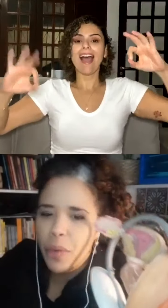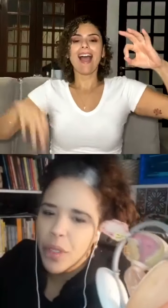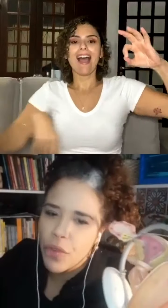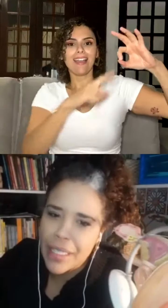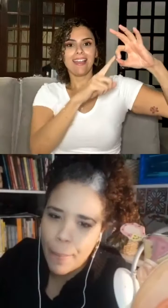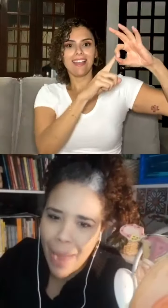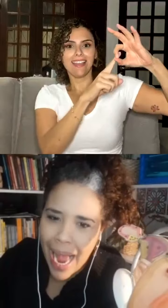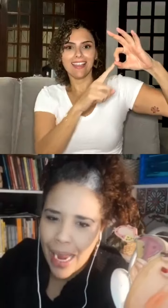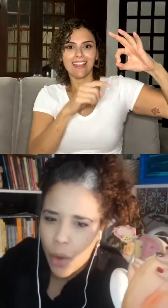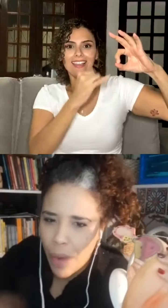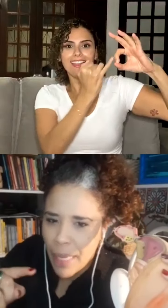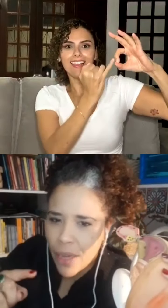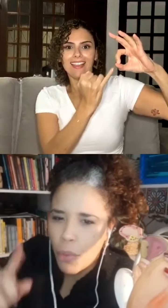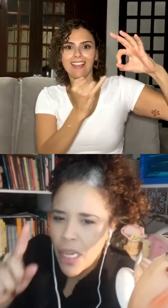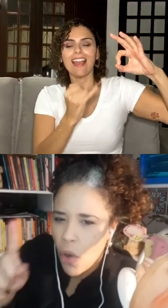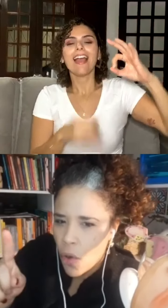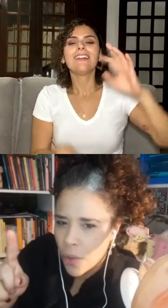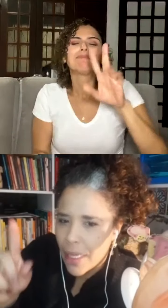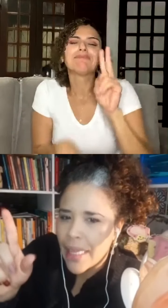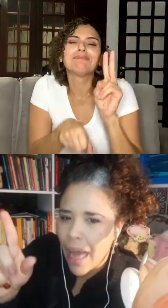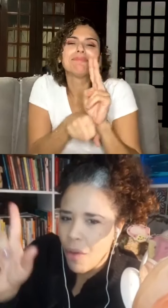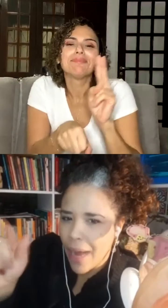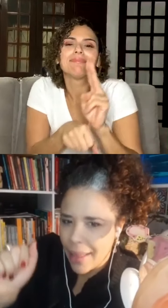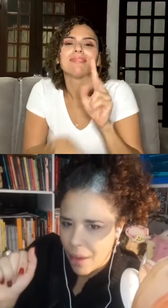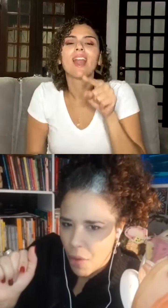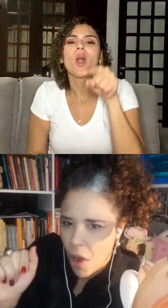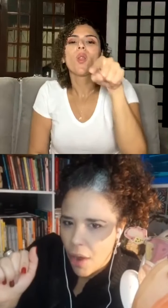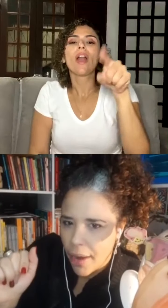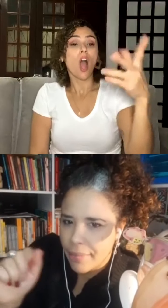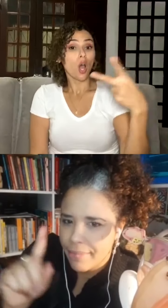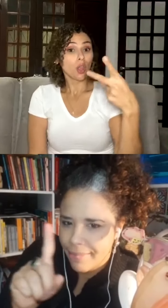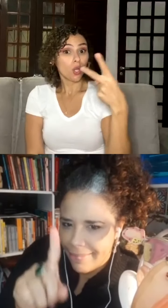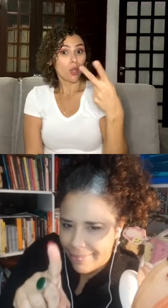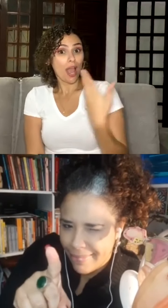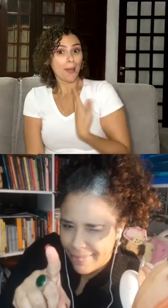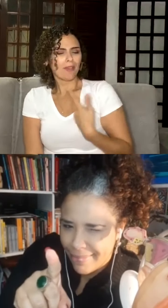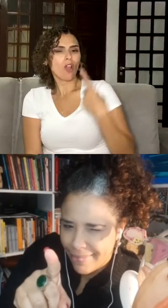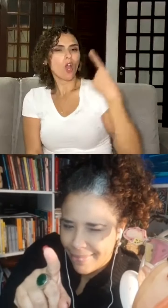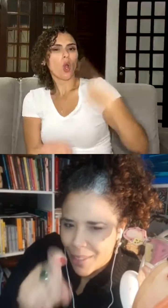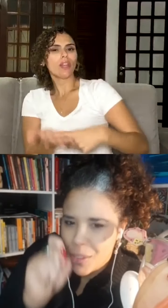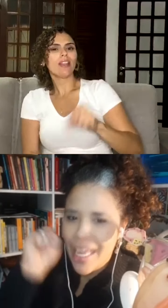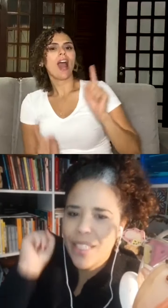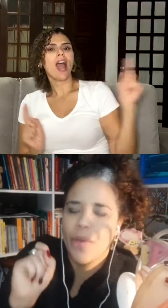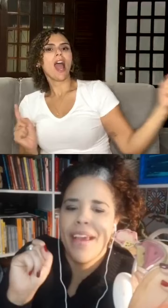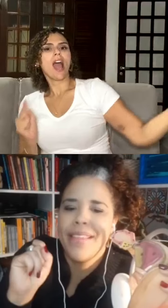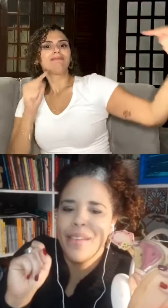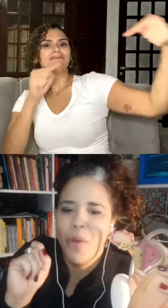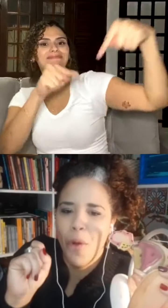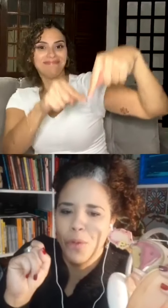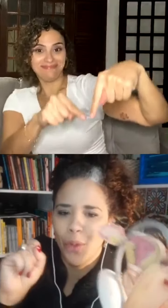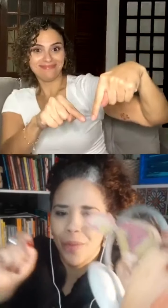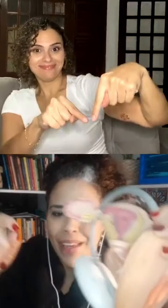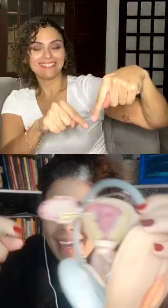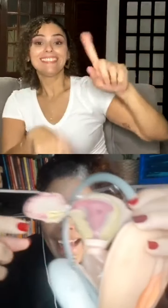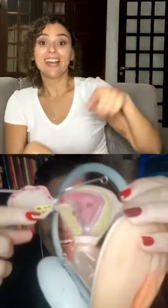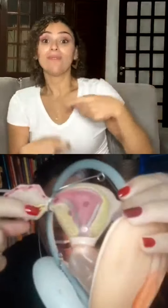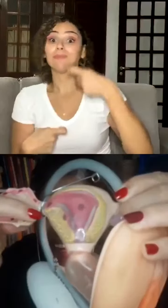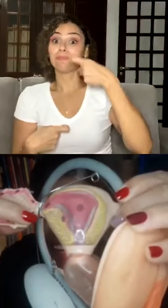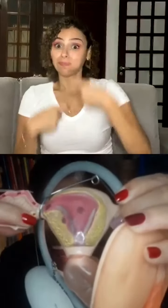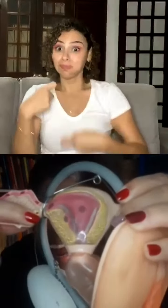quando você marca com um amigo, me encontra tal lugar, tal hora? O sexo é esse encontro.